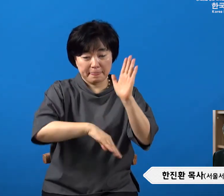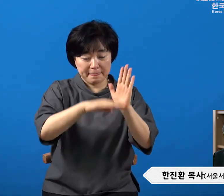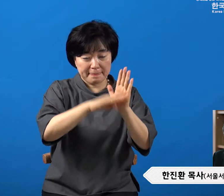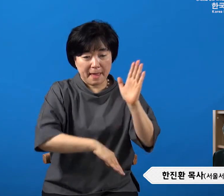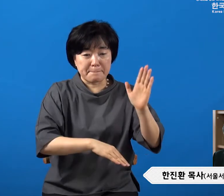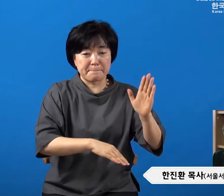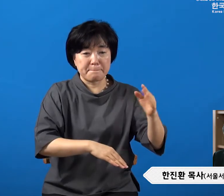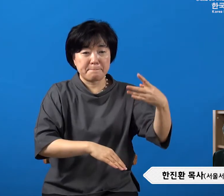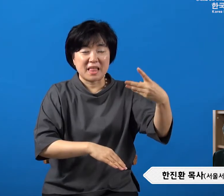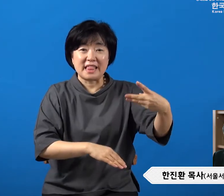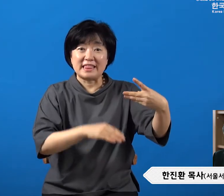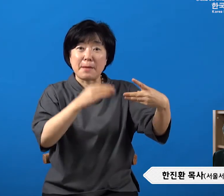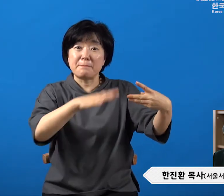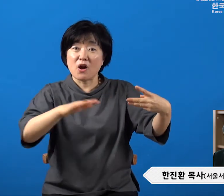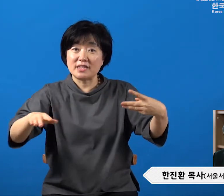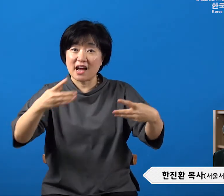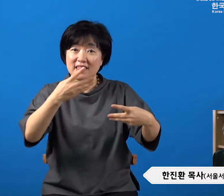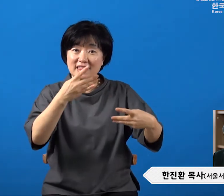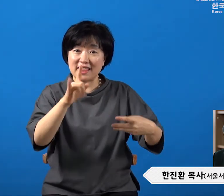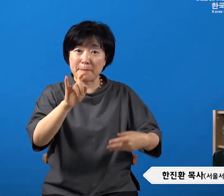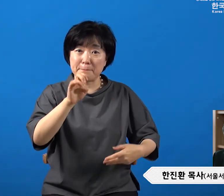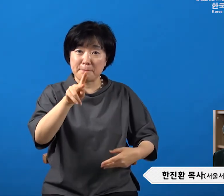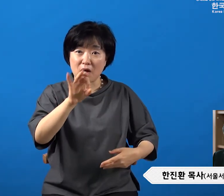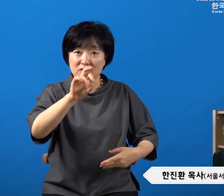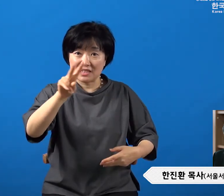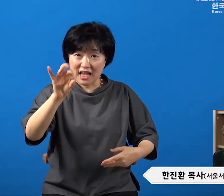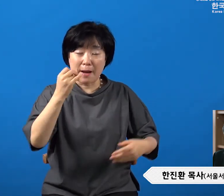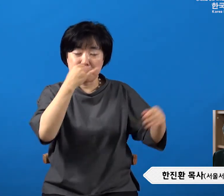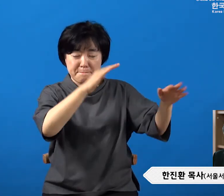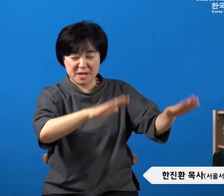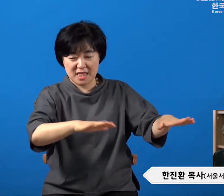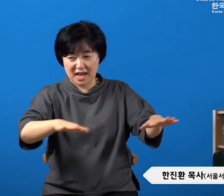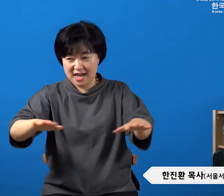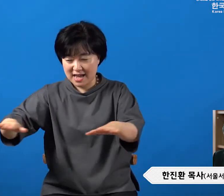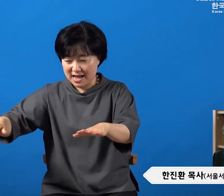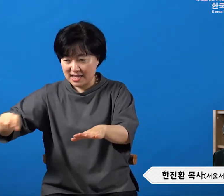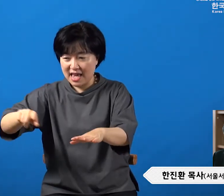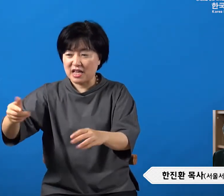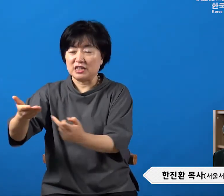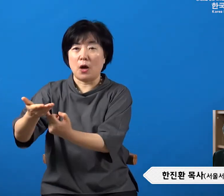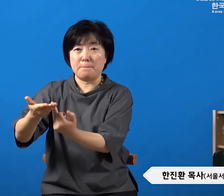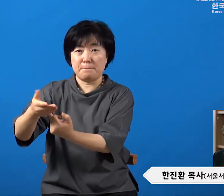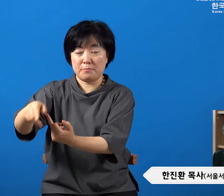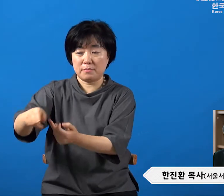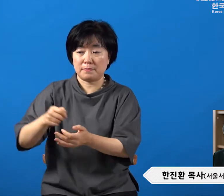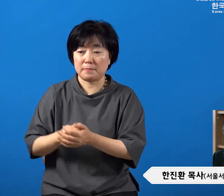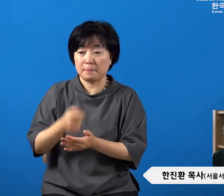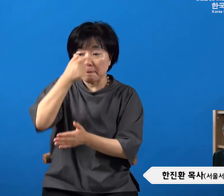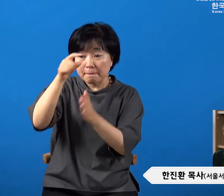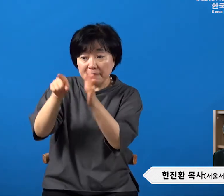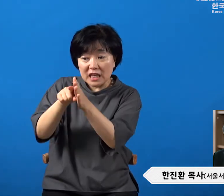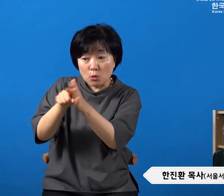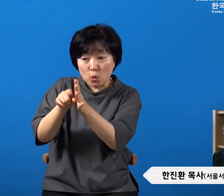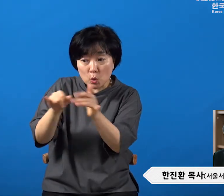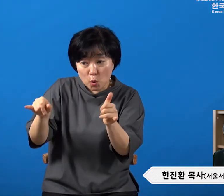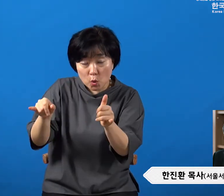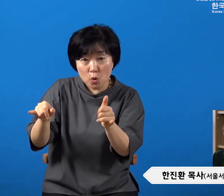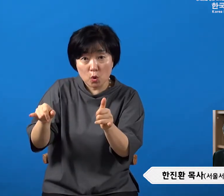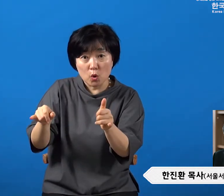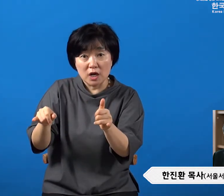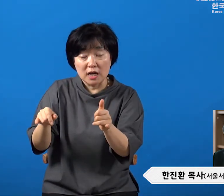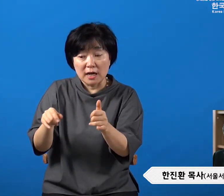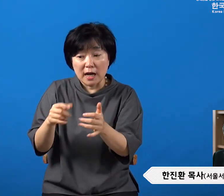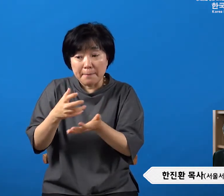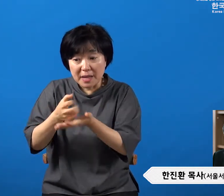한 섬을 찾았습니다. 그 섬 사람들은 기독교를 받아들이기 전까지는 불과 30-40년 전까지